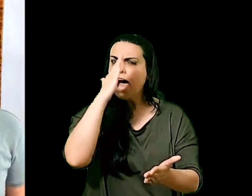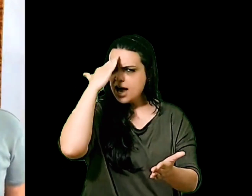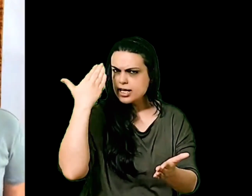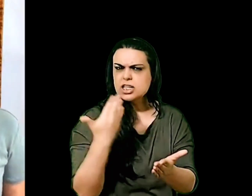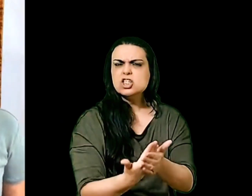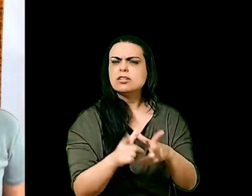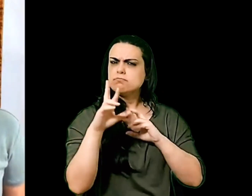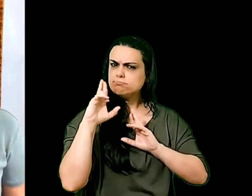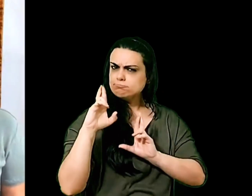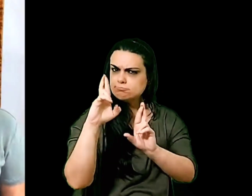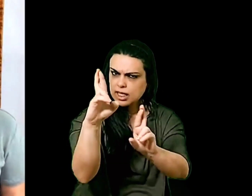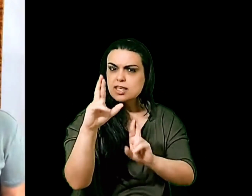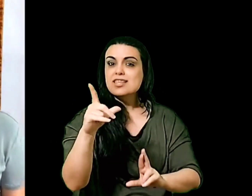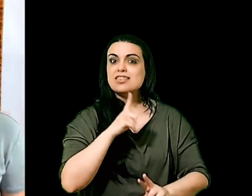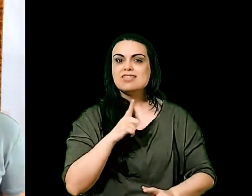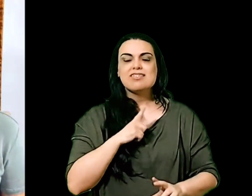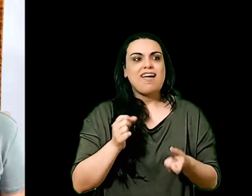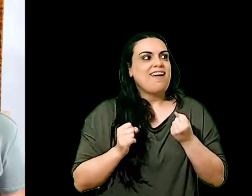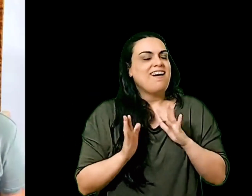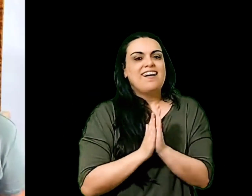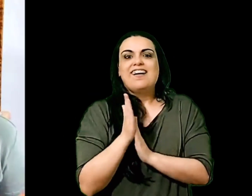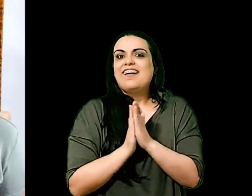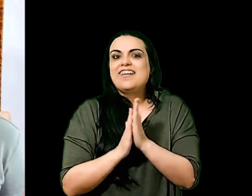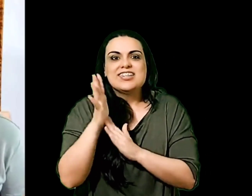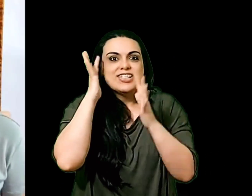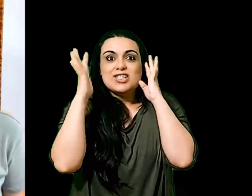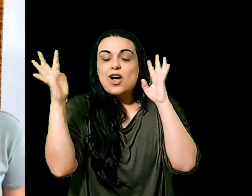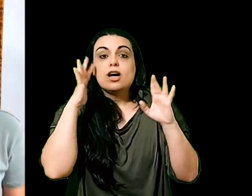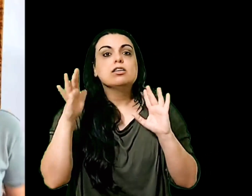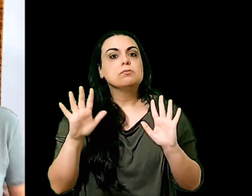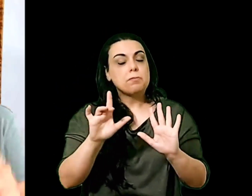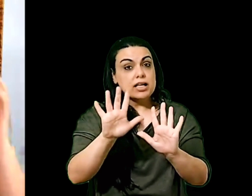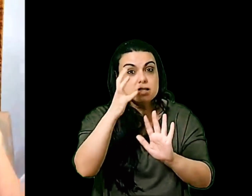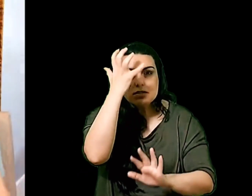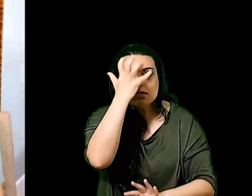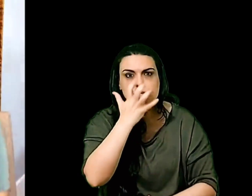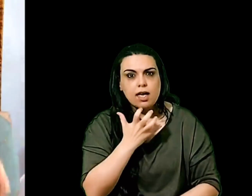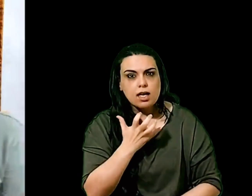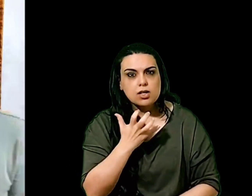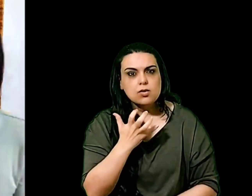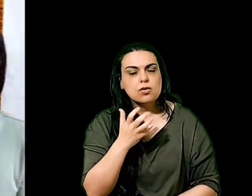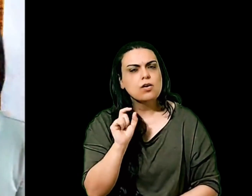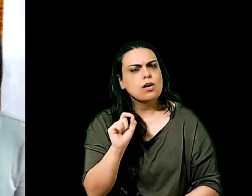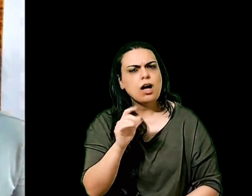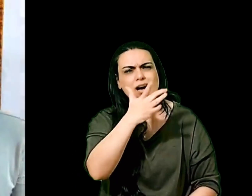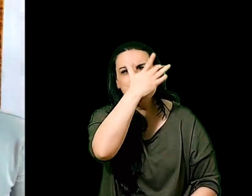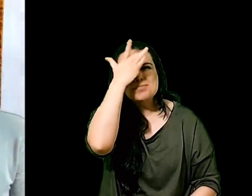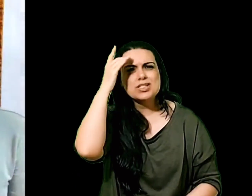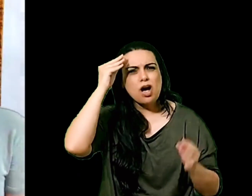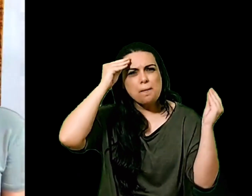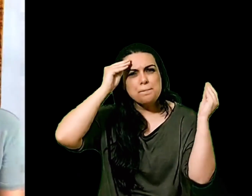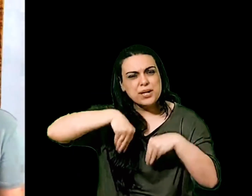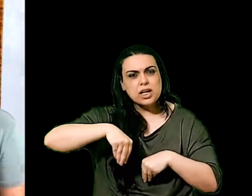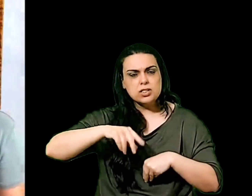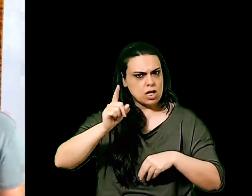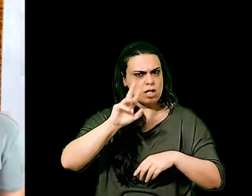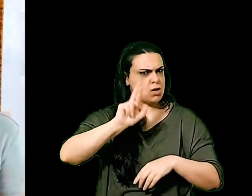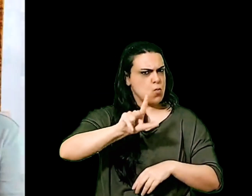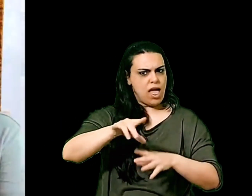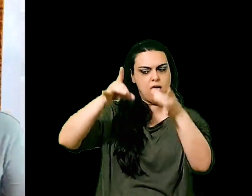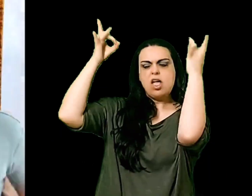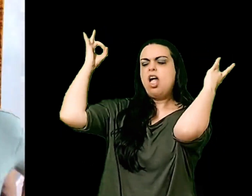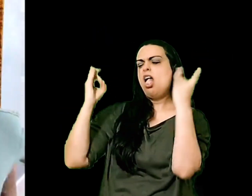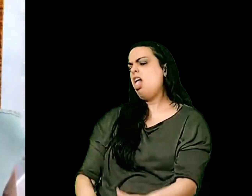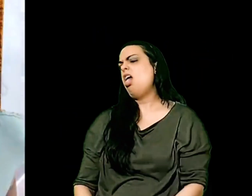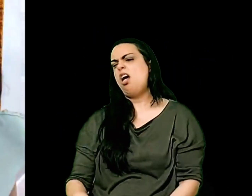desejos, ele tem fé, ele acredita, ele tem esperança, ele tem boas expectativas. Então, olha como é que isso aqui é sério. O